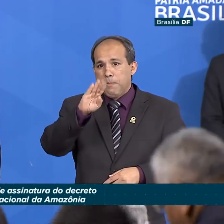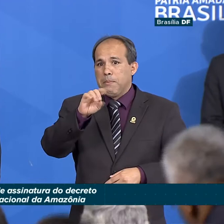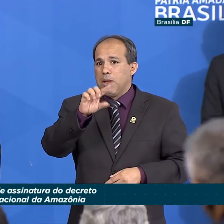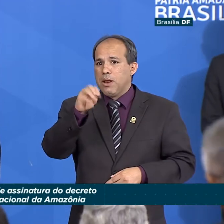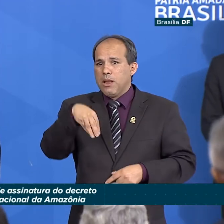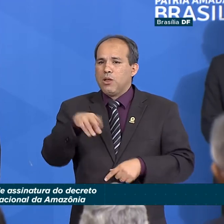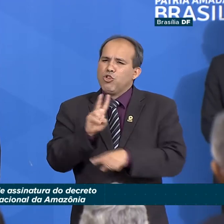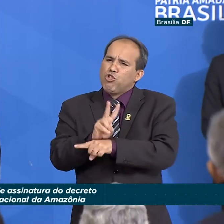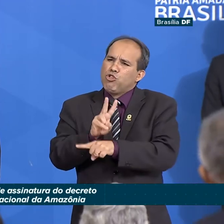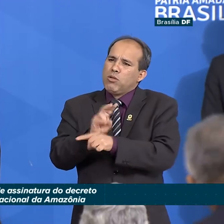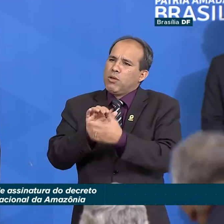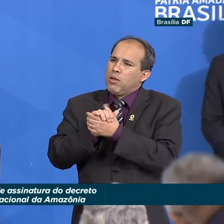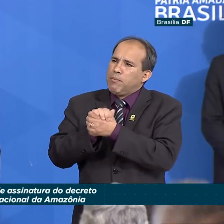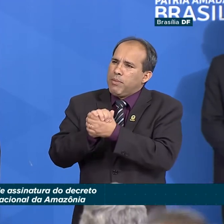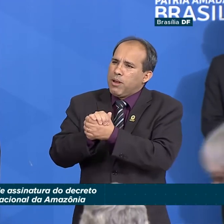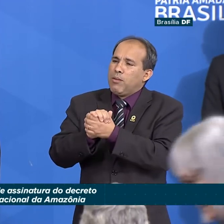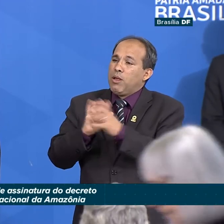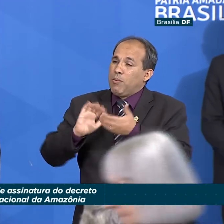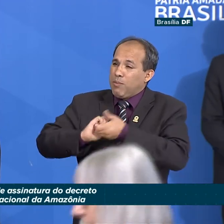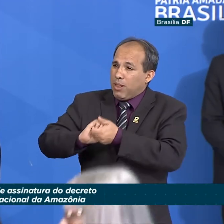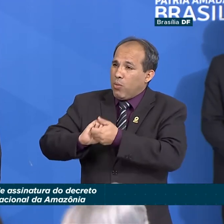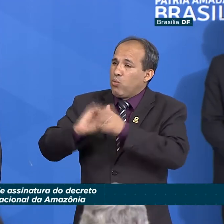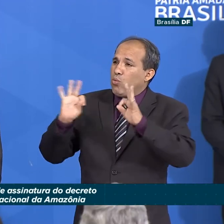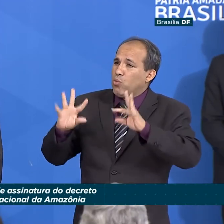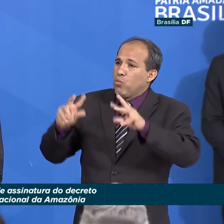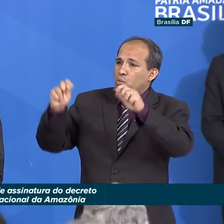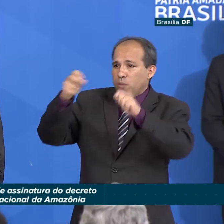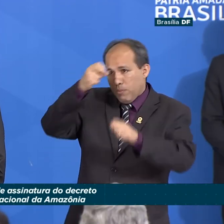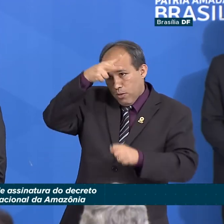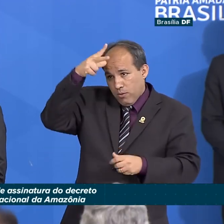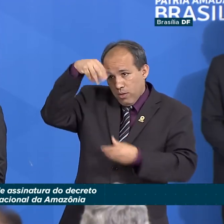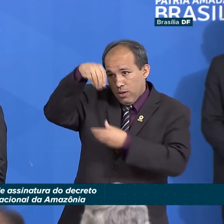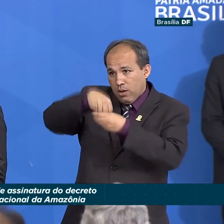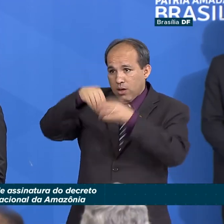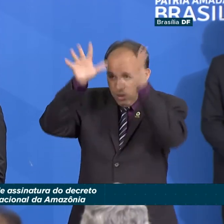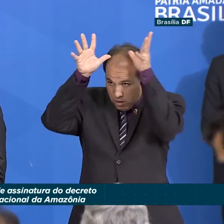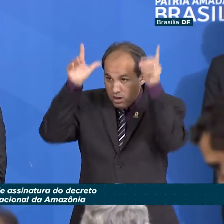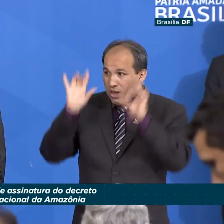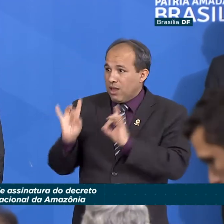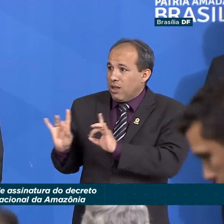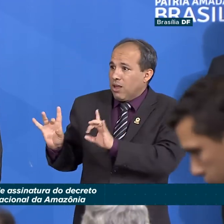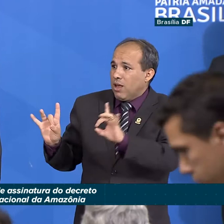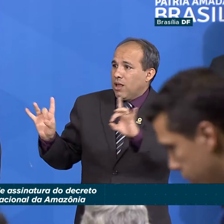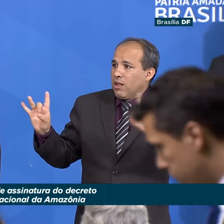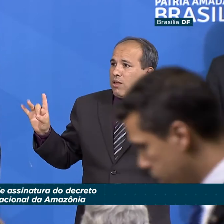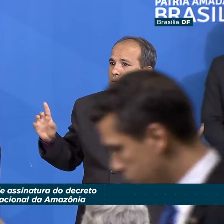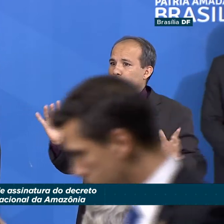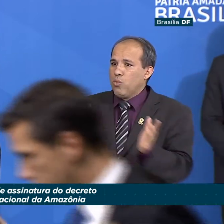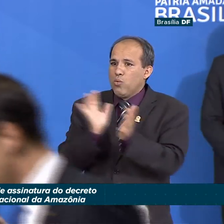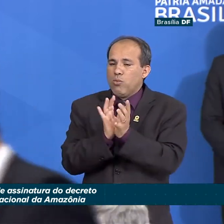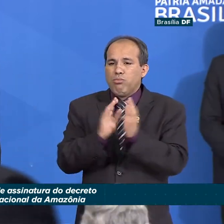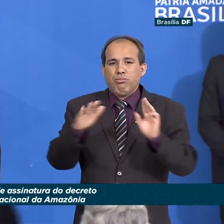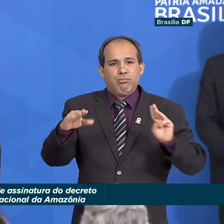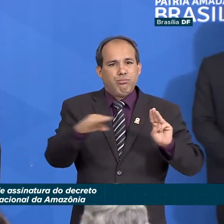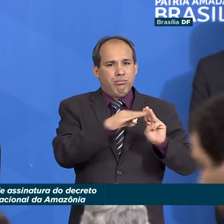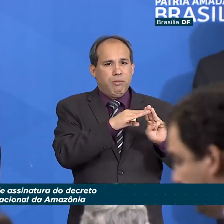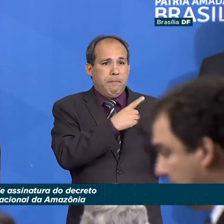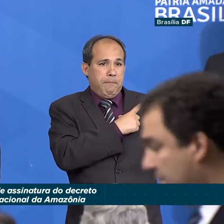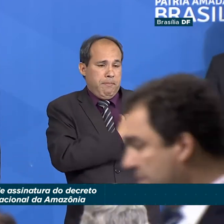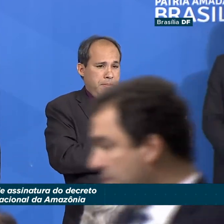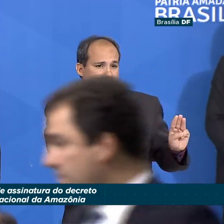quem saúdo os prefeitos da região, meus companheiros das Forças Armadas aqui